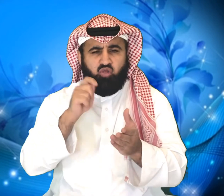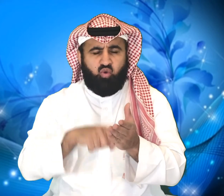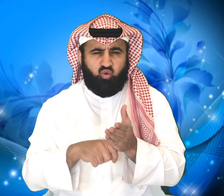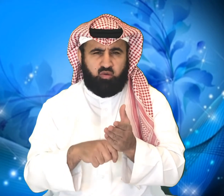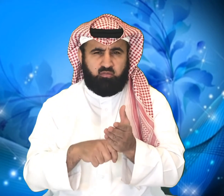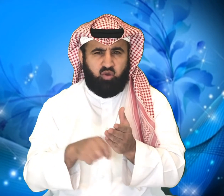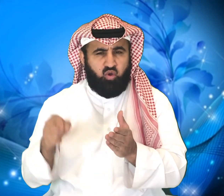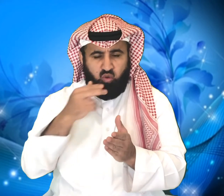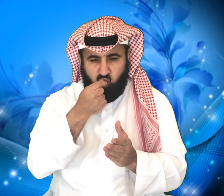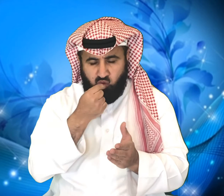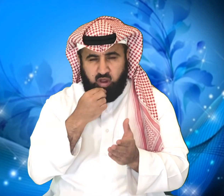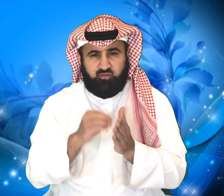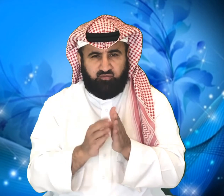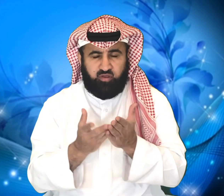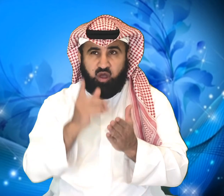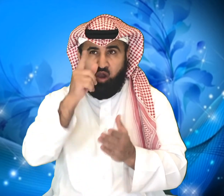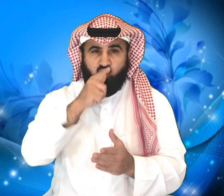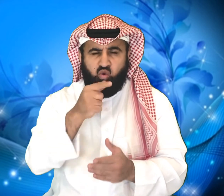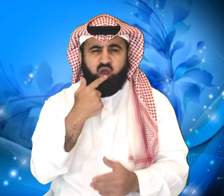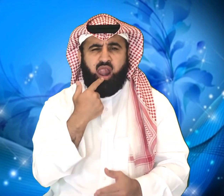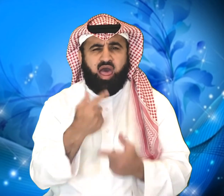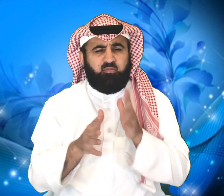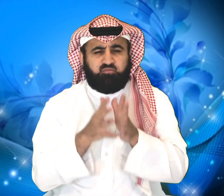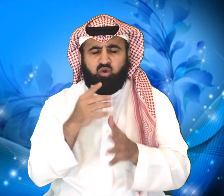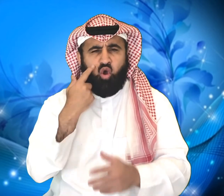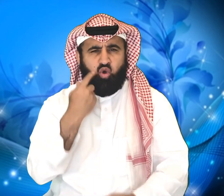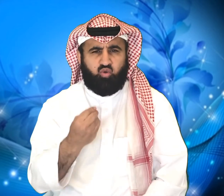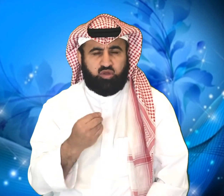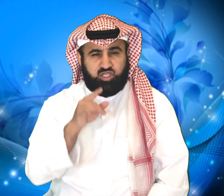النطق. وقل لعبادي يقول التي هي أحسن إن